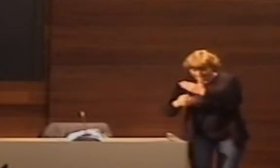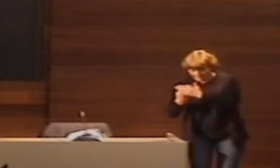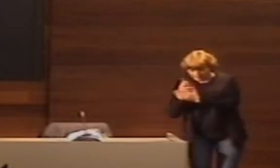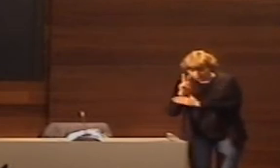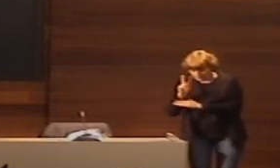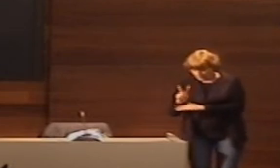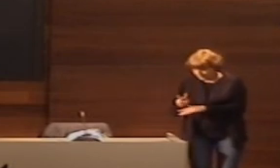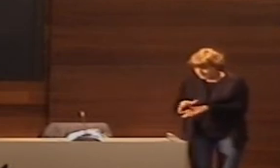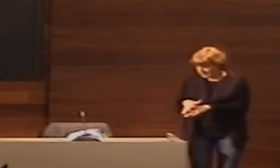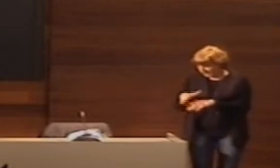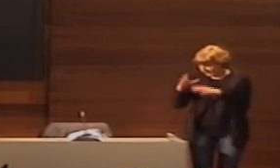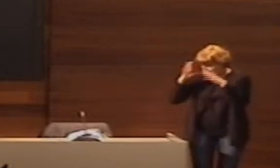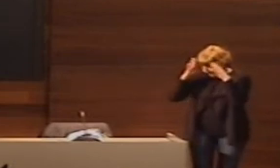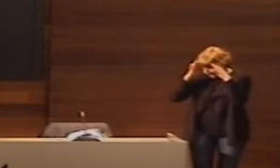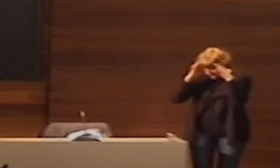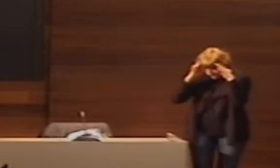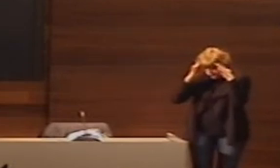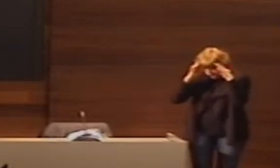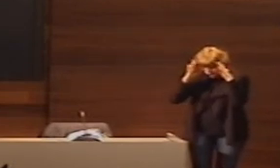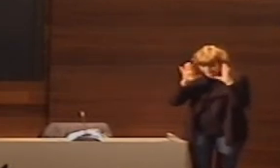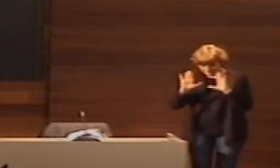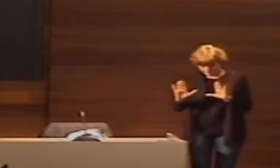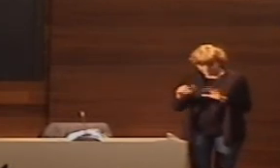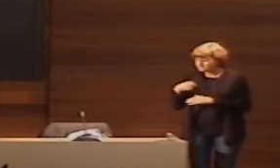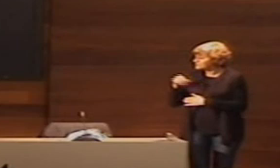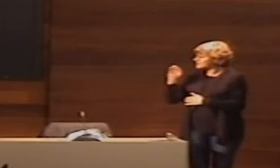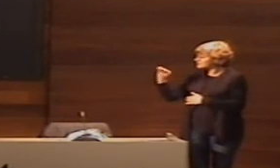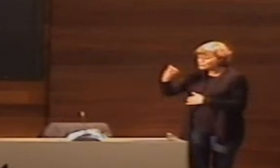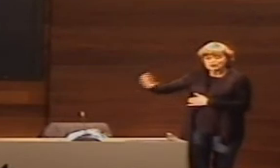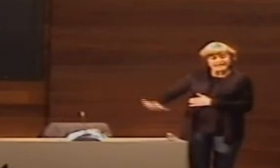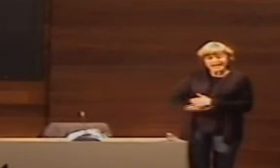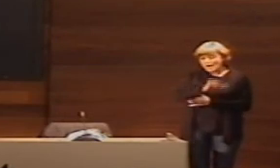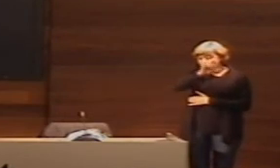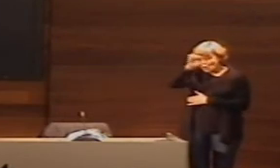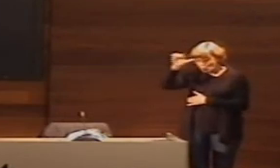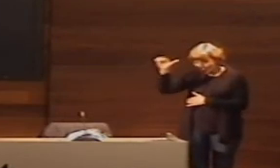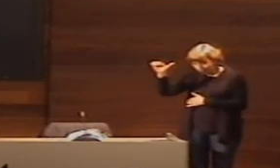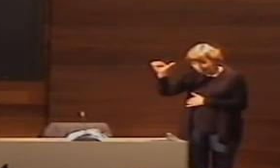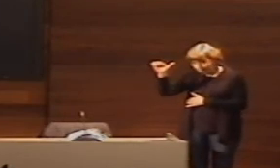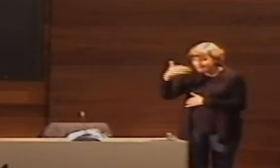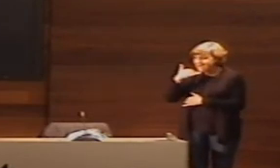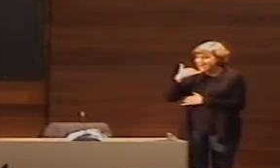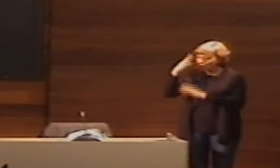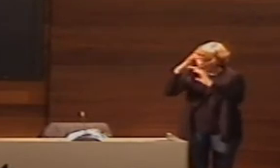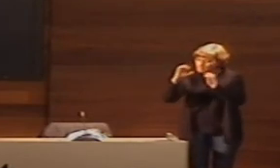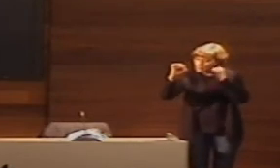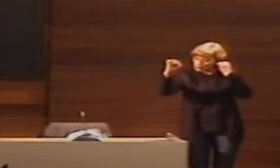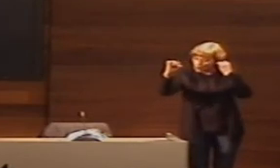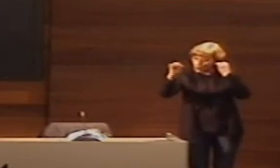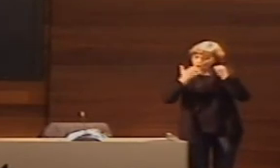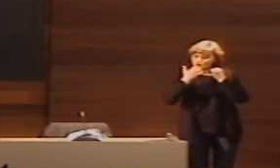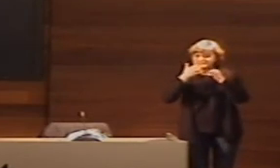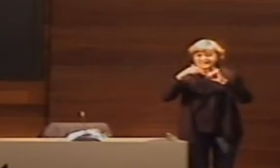saber a ver si a nivel europeo conoces si hay algunos protocolos, experiencias sobre grandes